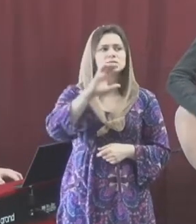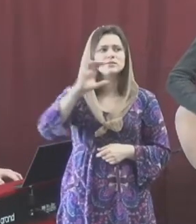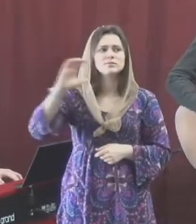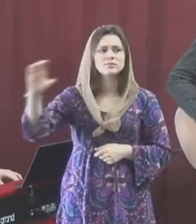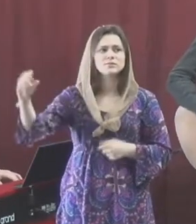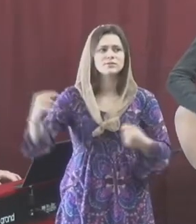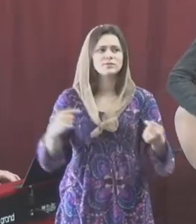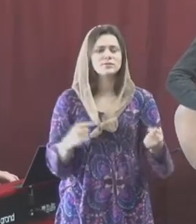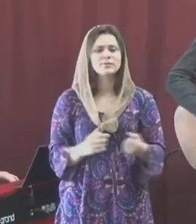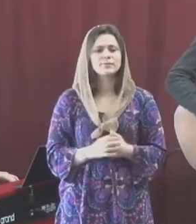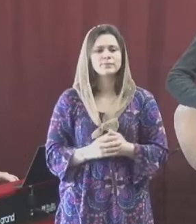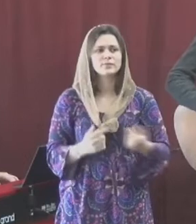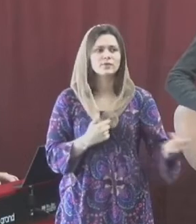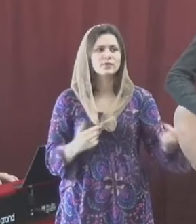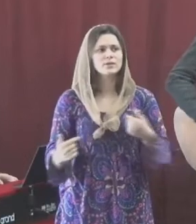ти за тебе